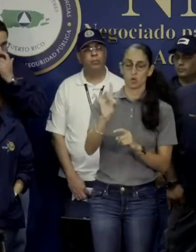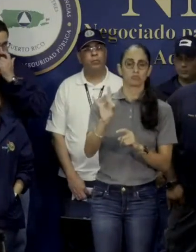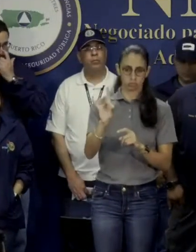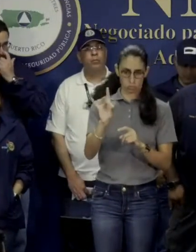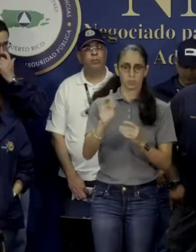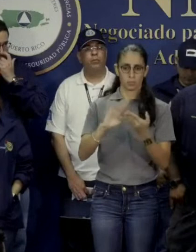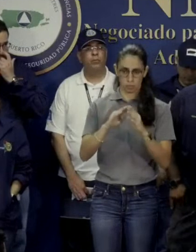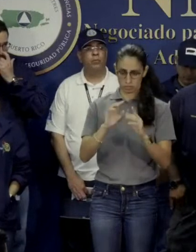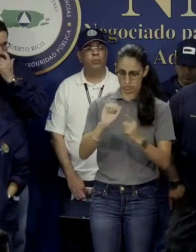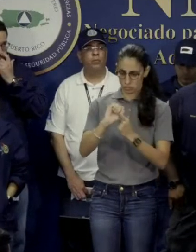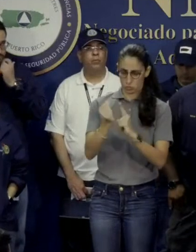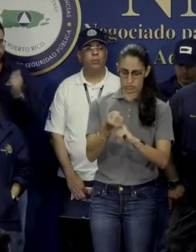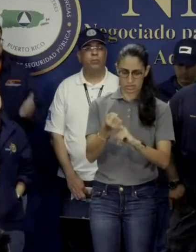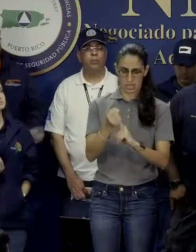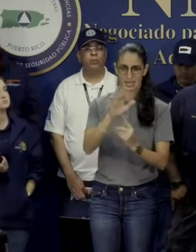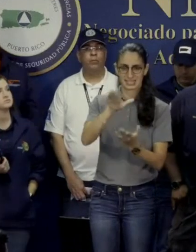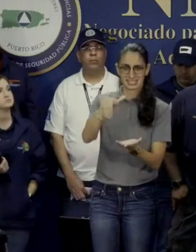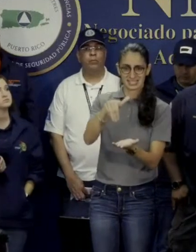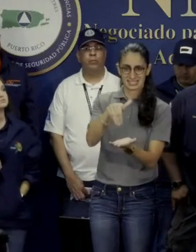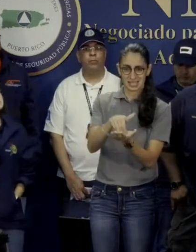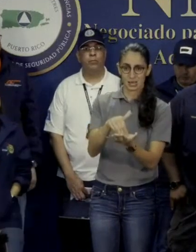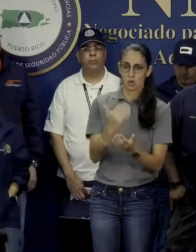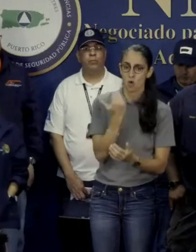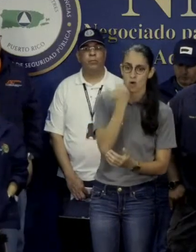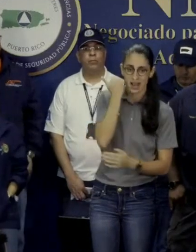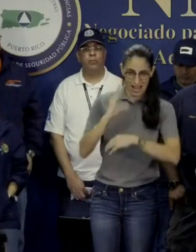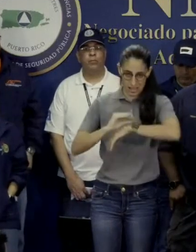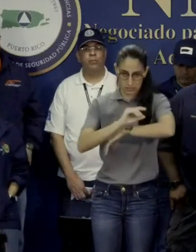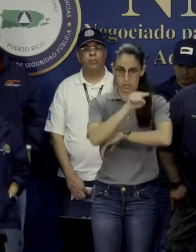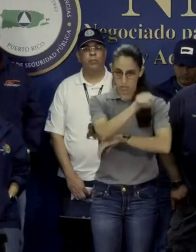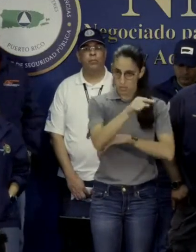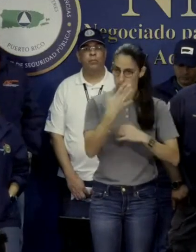La situación que tuvimos en el Centro Comprensivo de Cáncer se atendió.